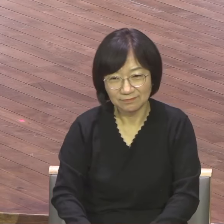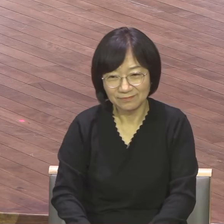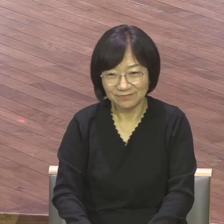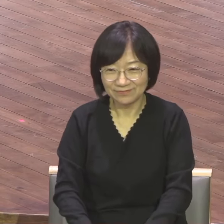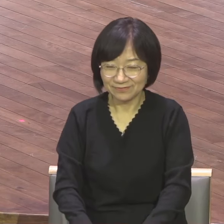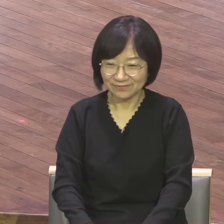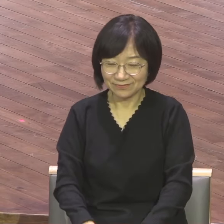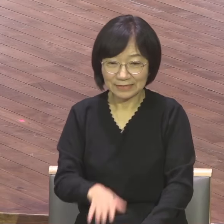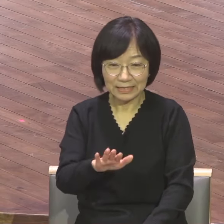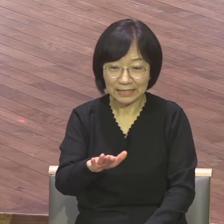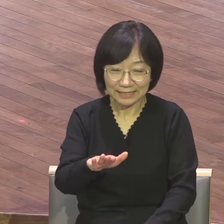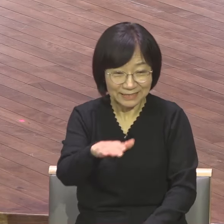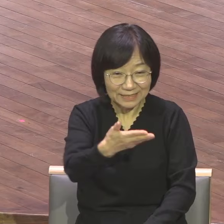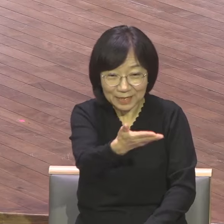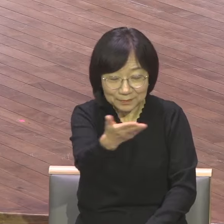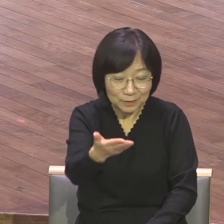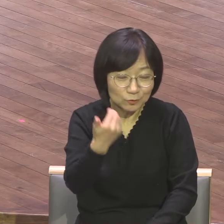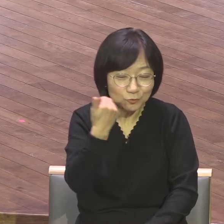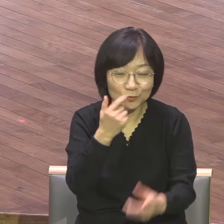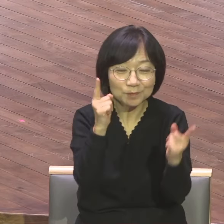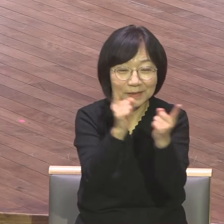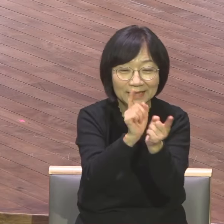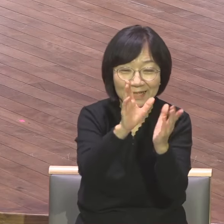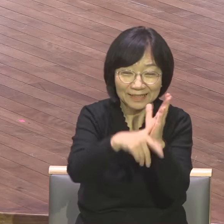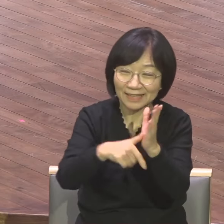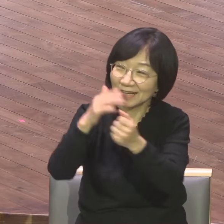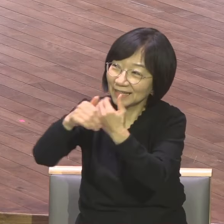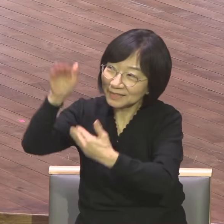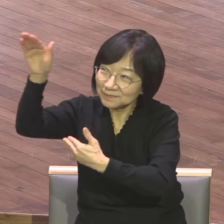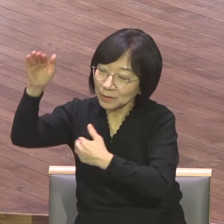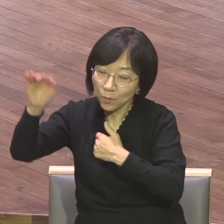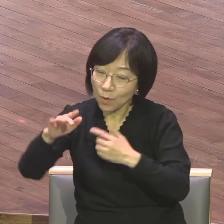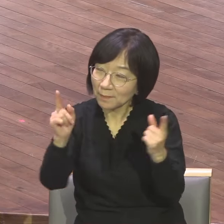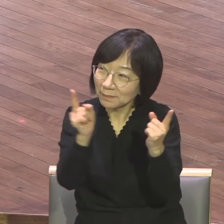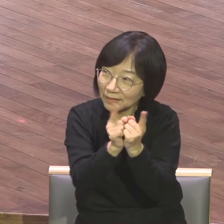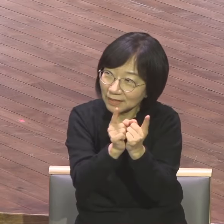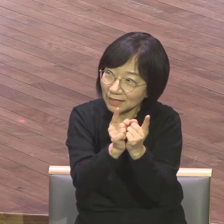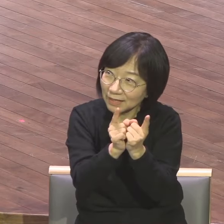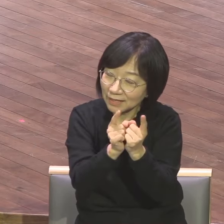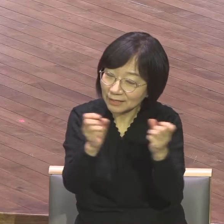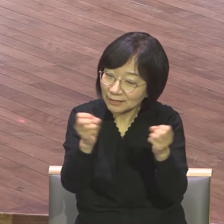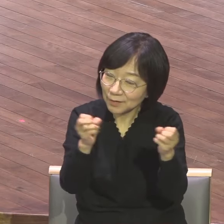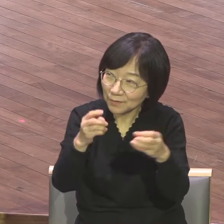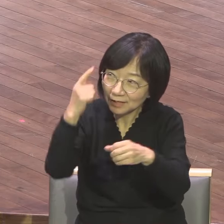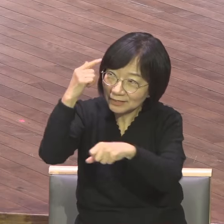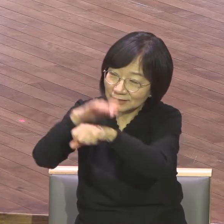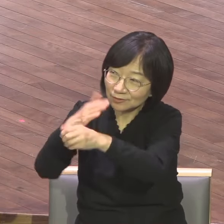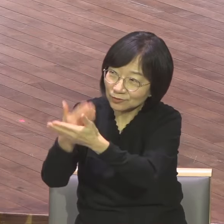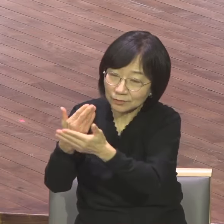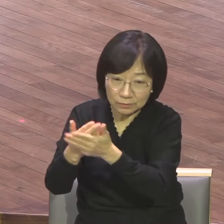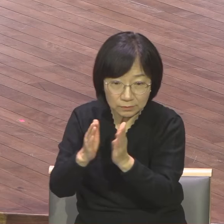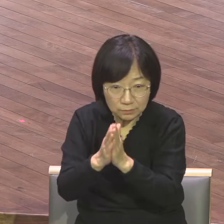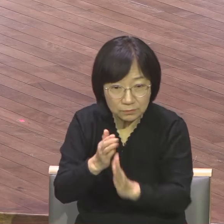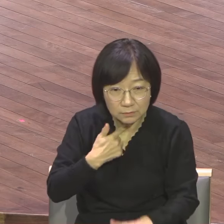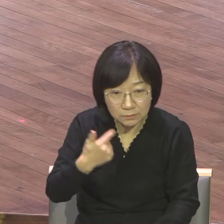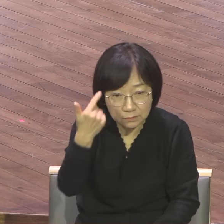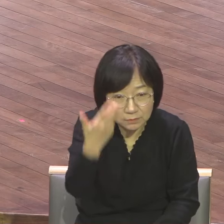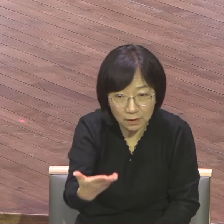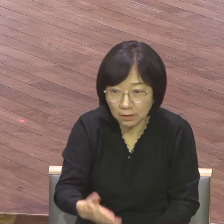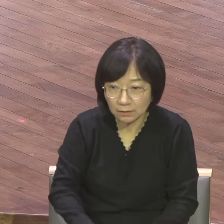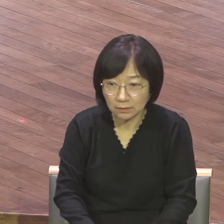적 있어요? 그분의 지도를 받아 주도권을 준 적 있냐고요? 모든 내 인생의 주도권 내가 다 했지. 내 마음대로 다